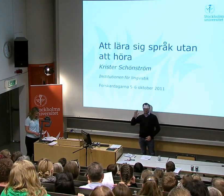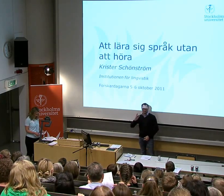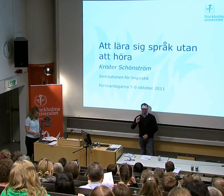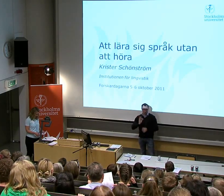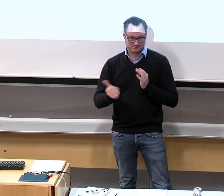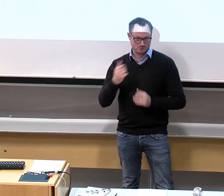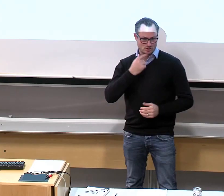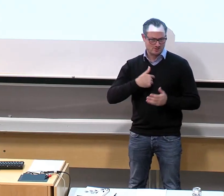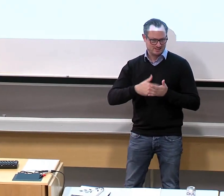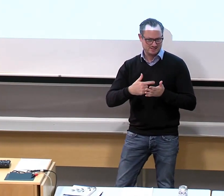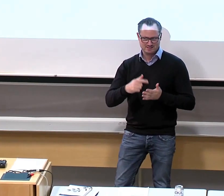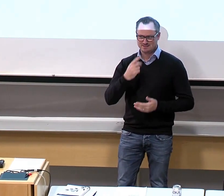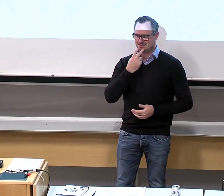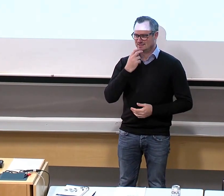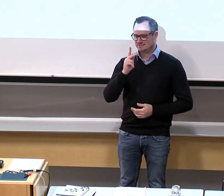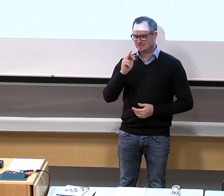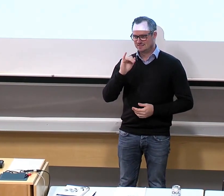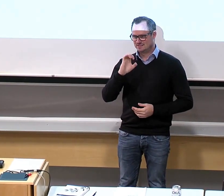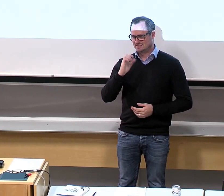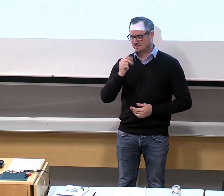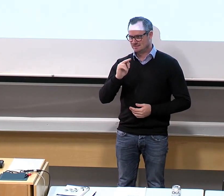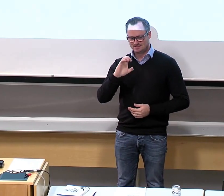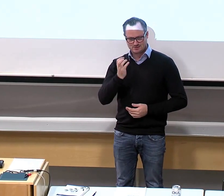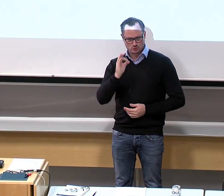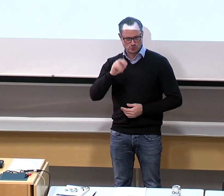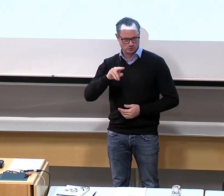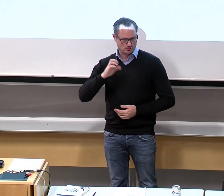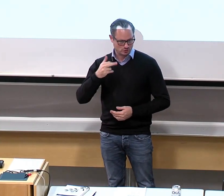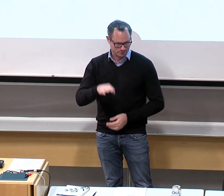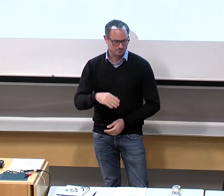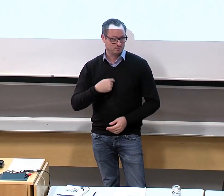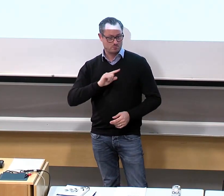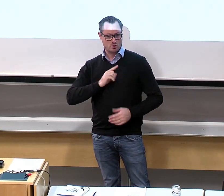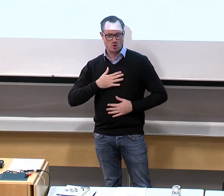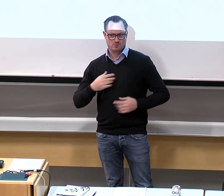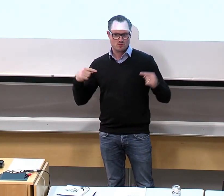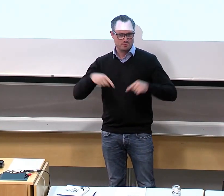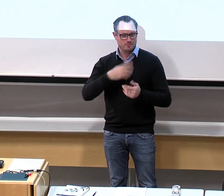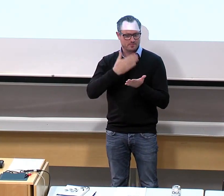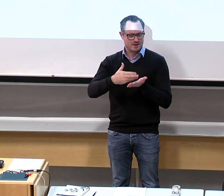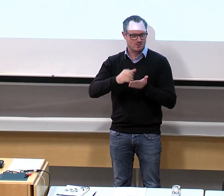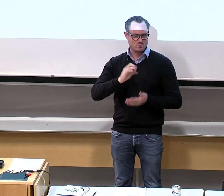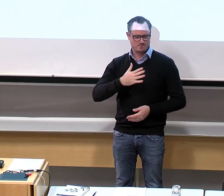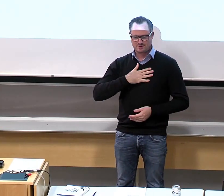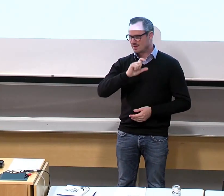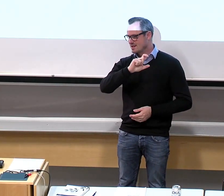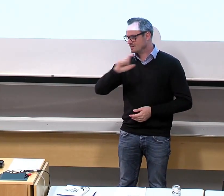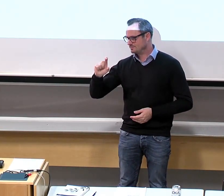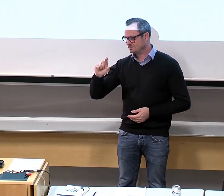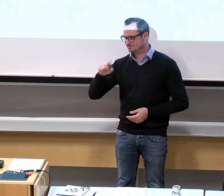Tack så mycket. Och som hon just sa så heter jag Christer Schönström. Och jag är väldigt glad att vara här